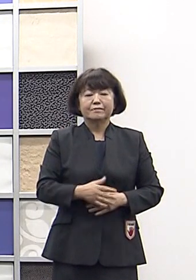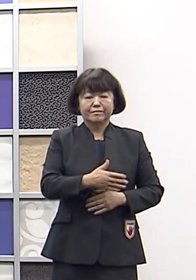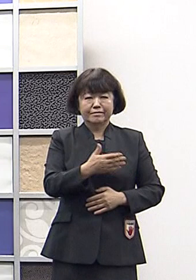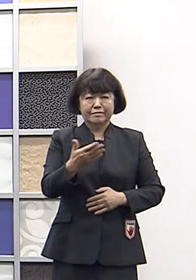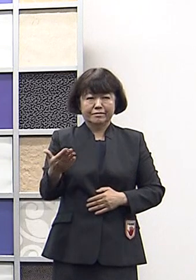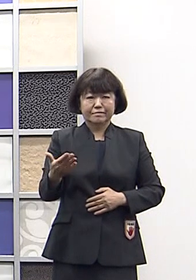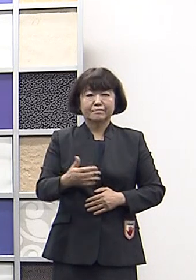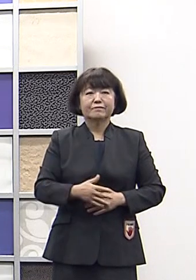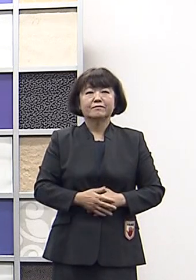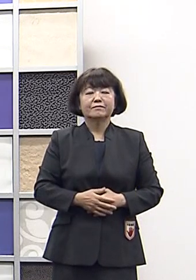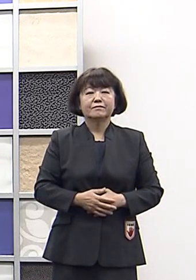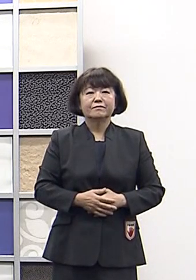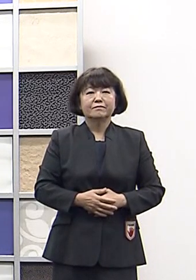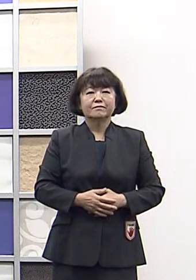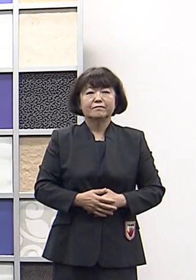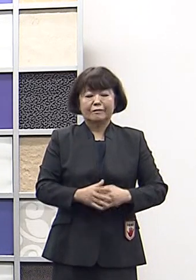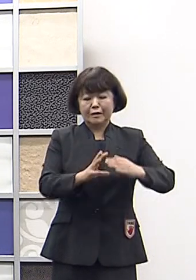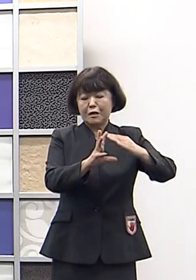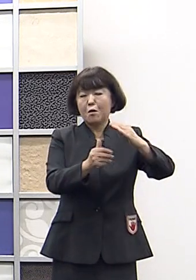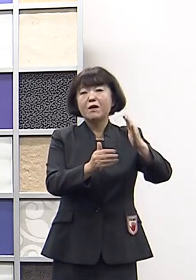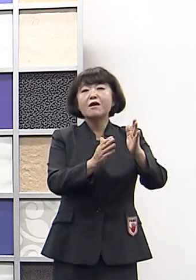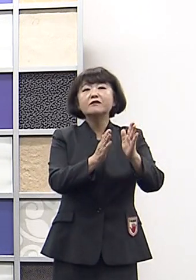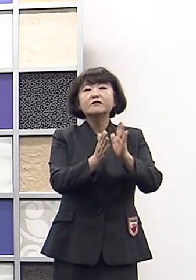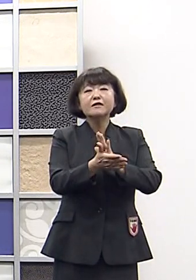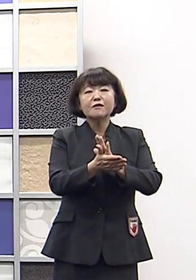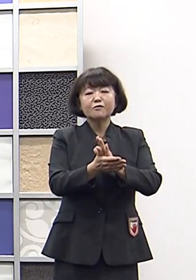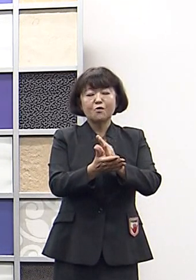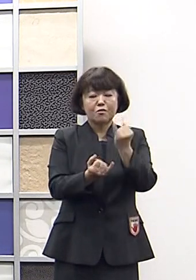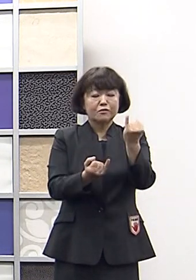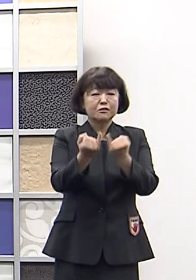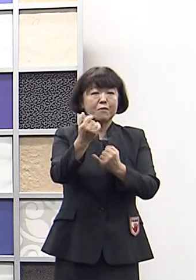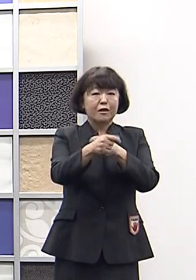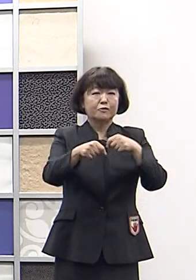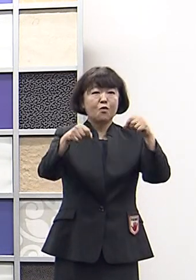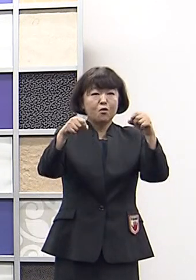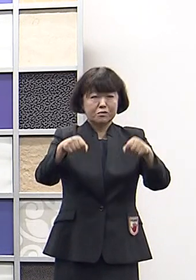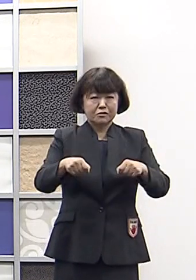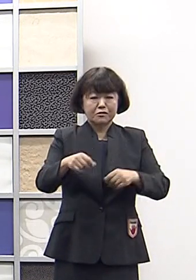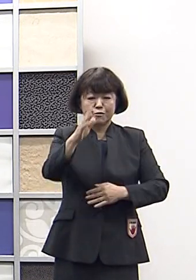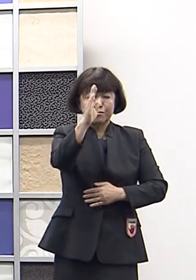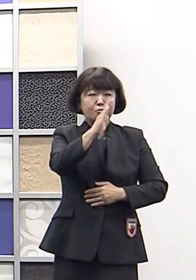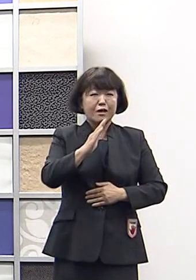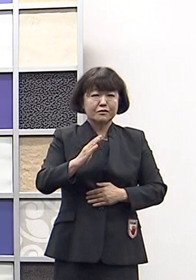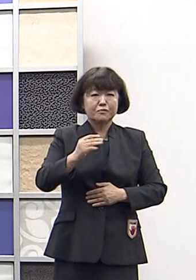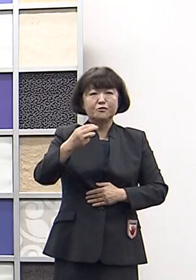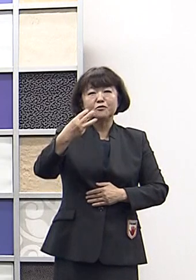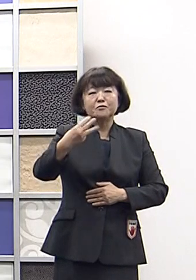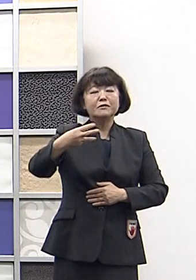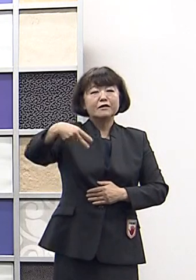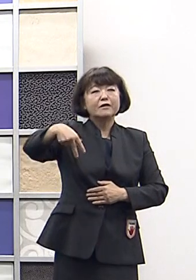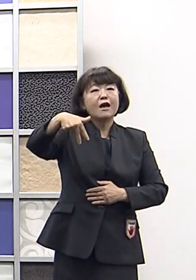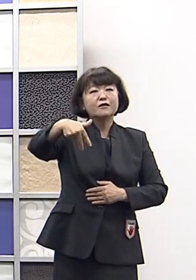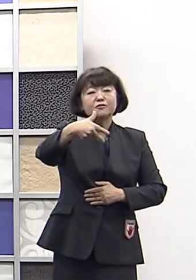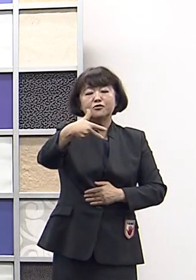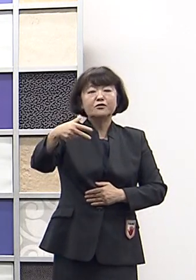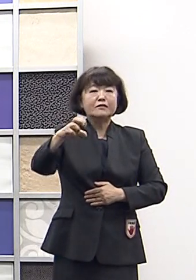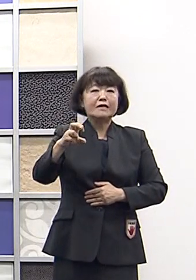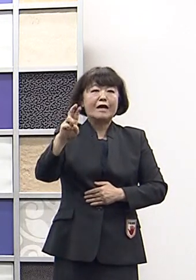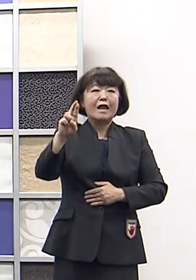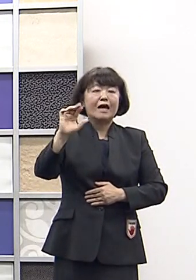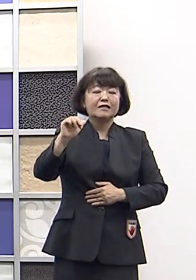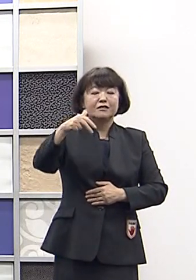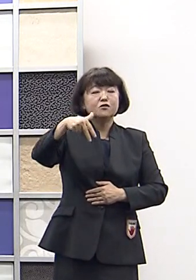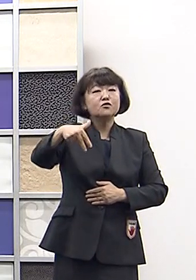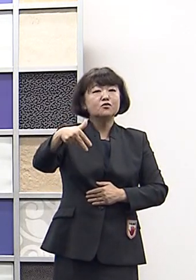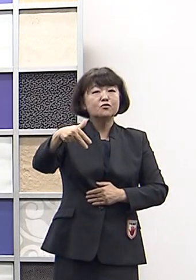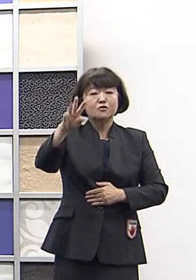次に、本県と、姉妹都市を結んでおりますブラジル、ミナスジェライス州の